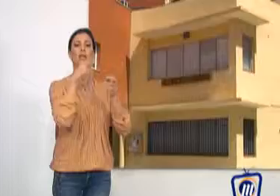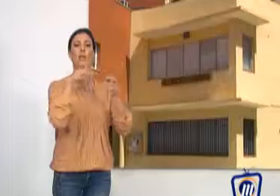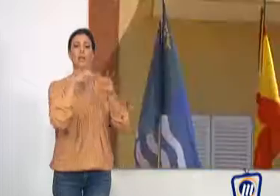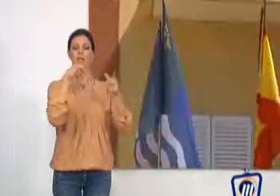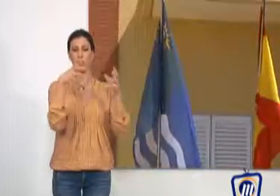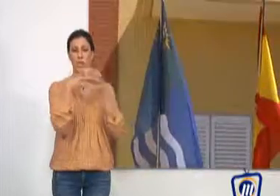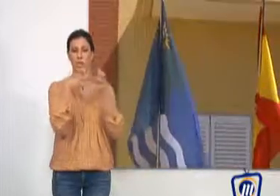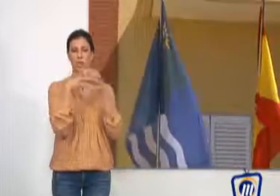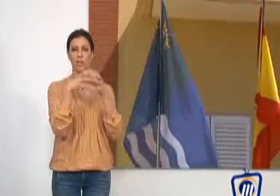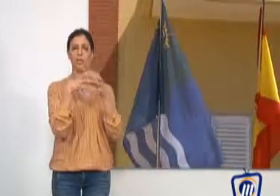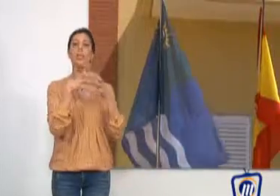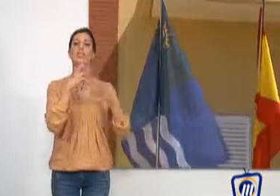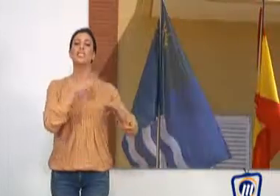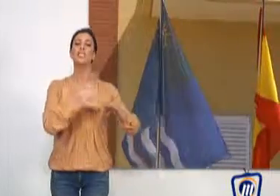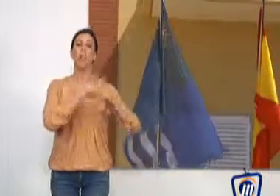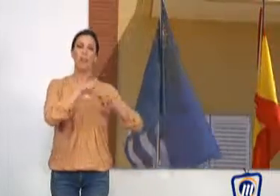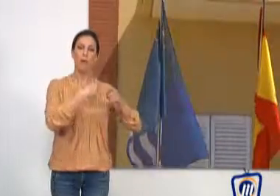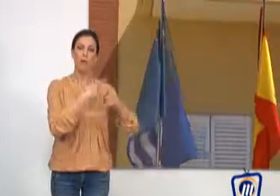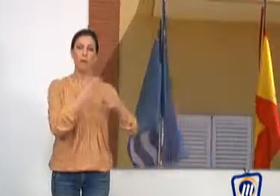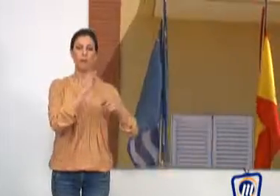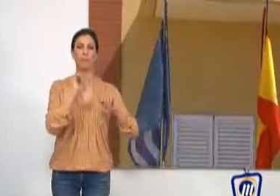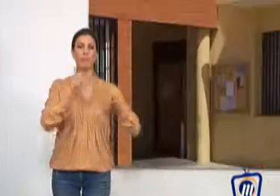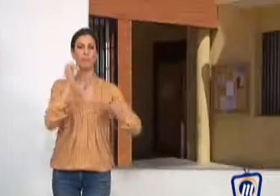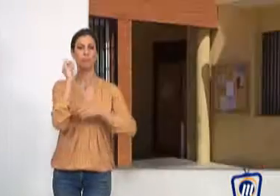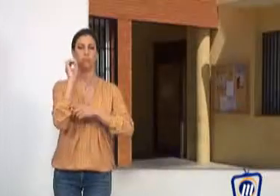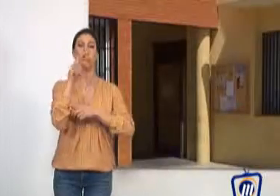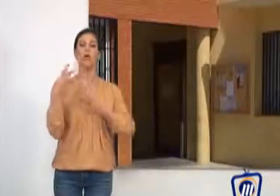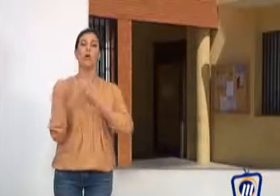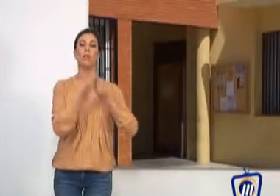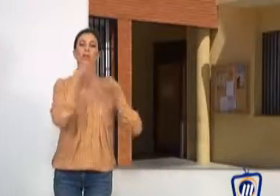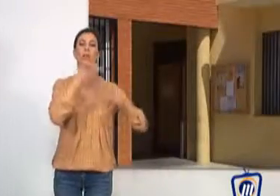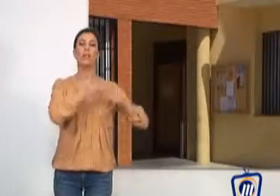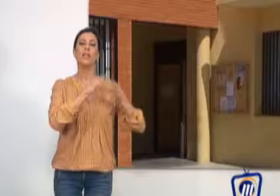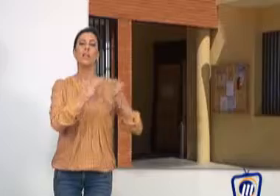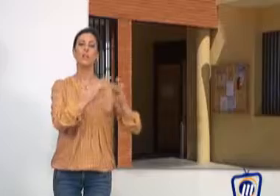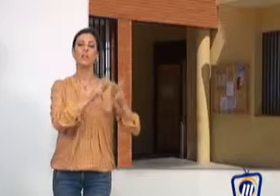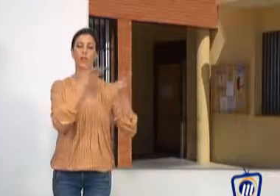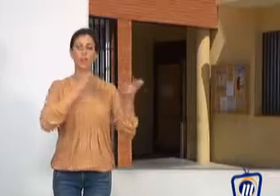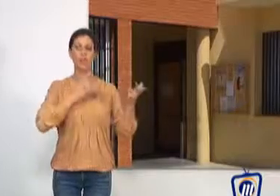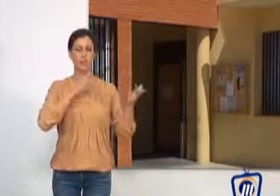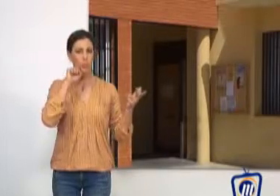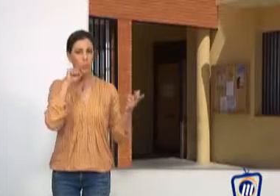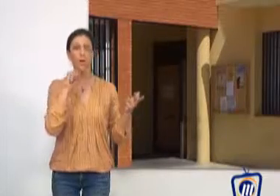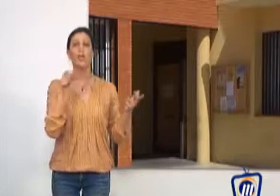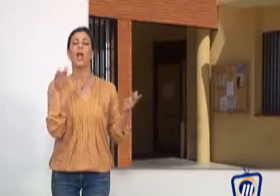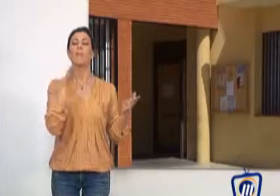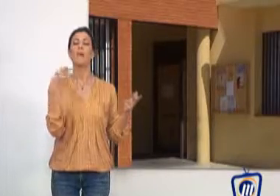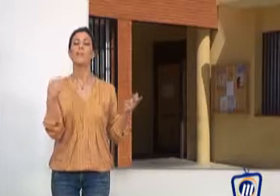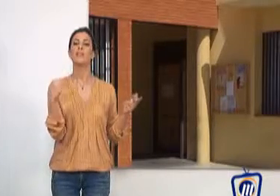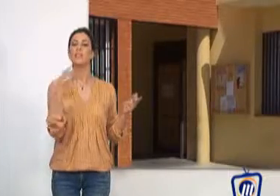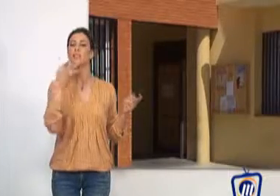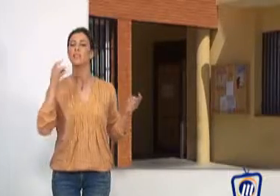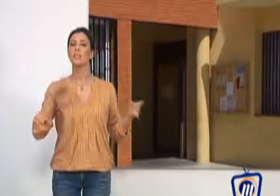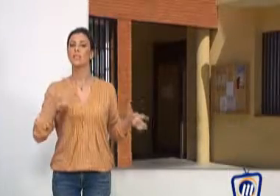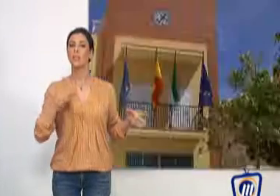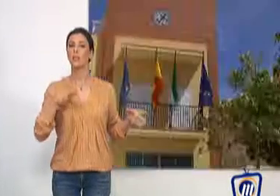la diputada de familia formaba parte del acto acompañada por la edil de acción social del ayuntamiento de motril y por